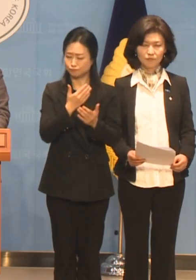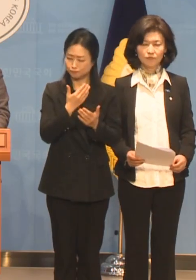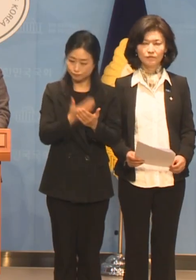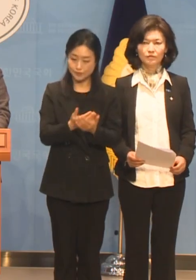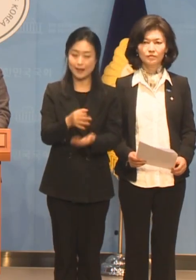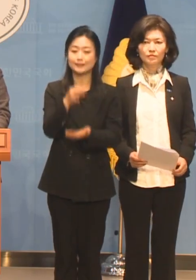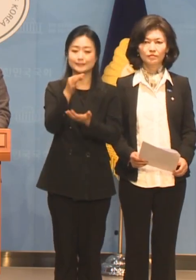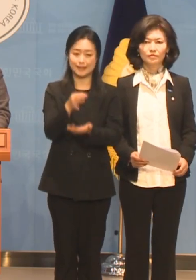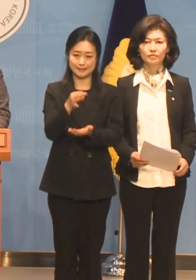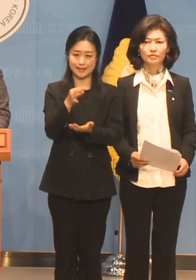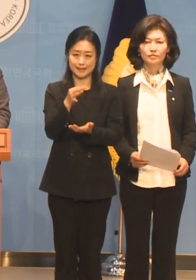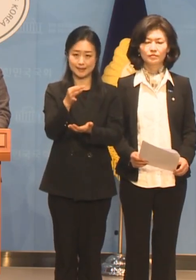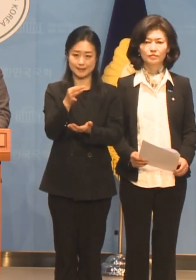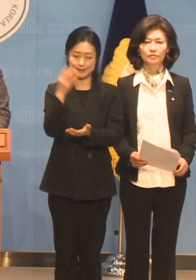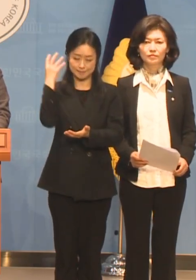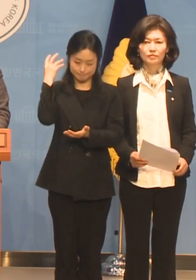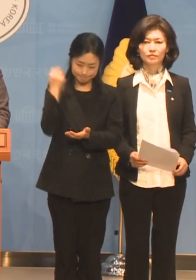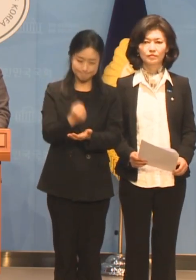자산으로